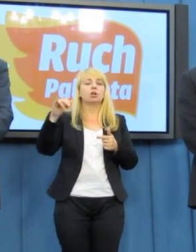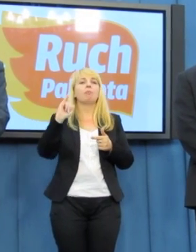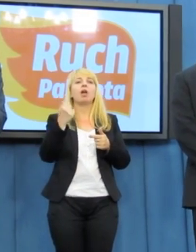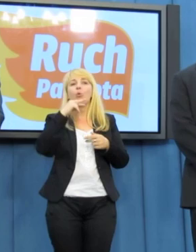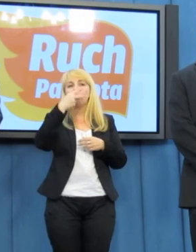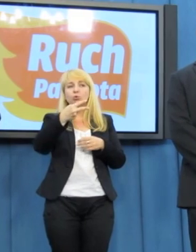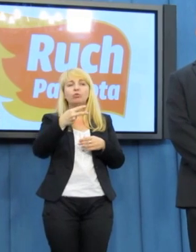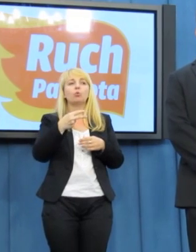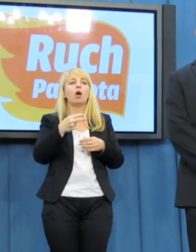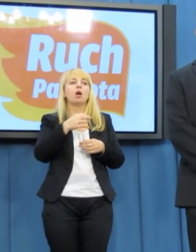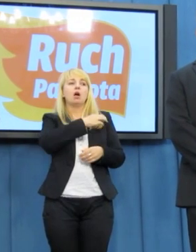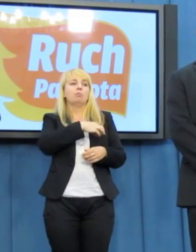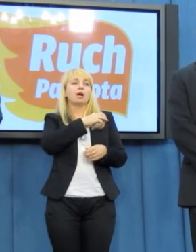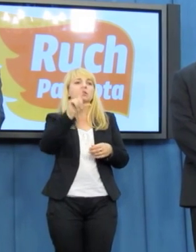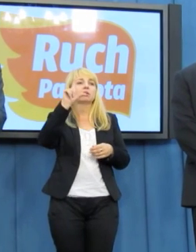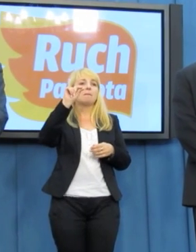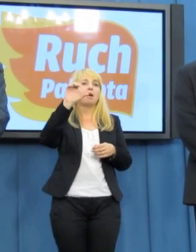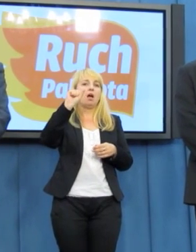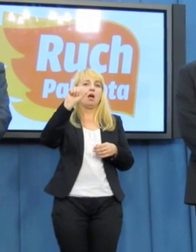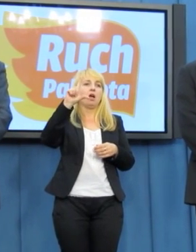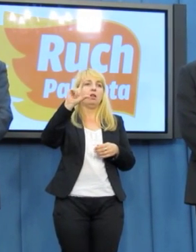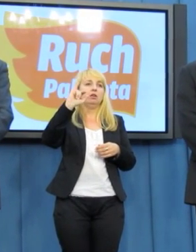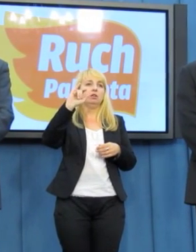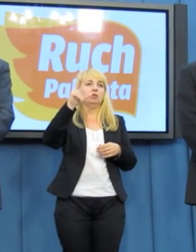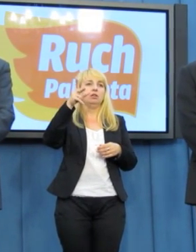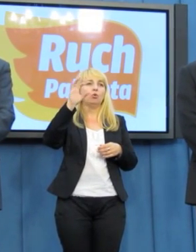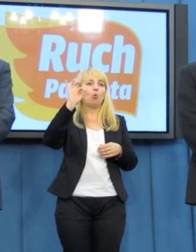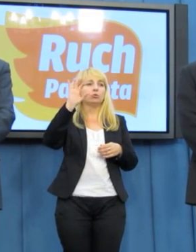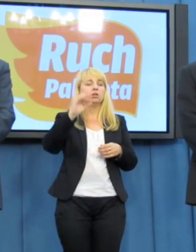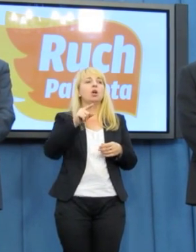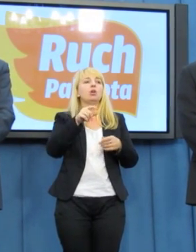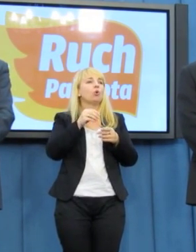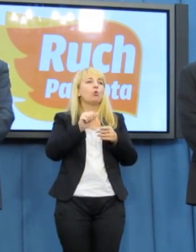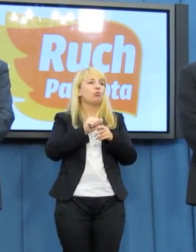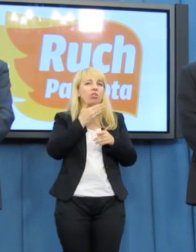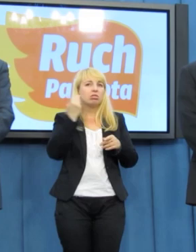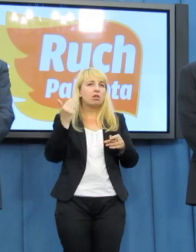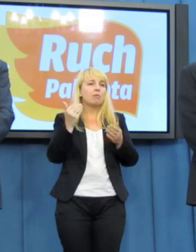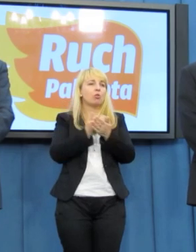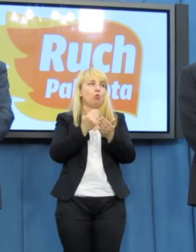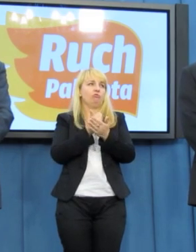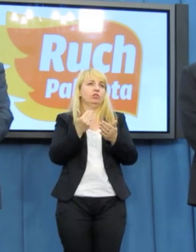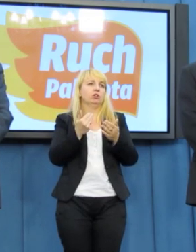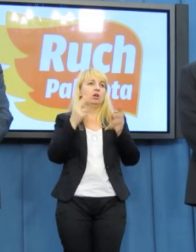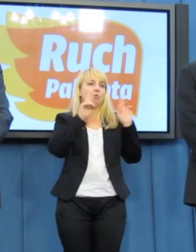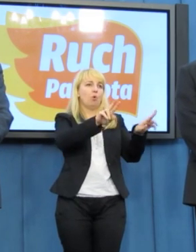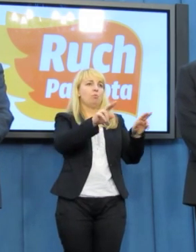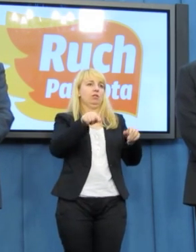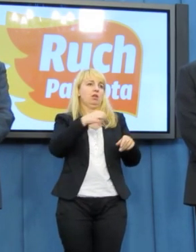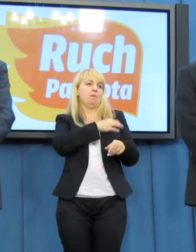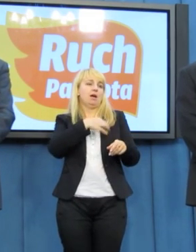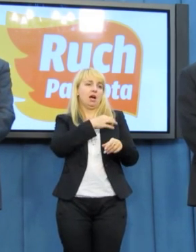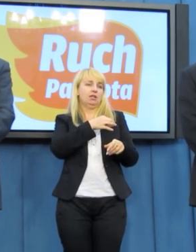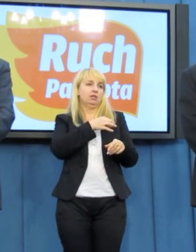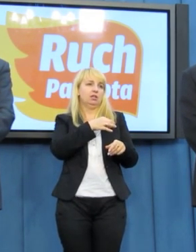potocznie mówi, ruchu Palikota, nie przysparza nam nowych zwolenników. Nasi zwolennicy, antyklerykałowie